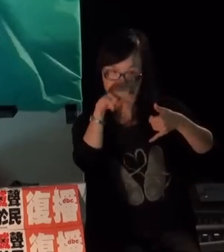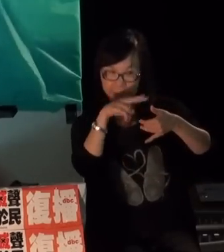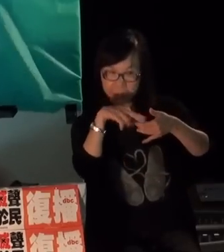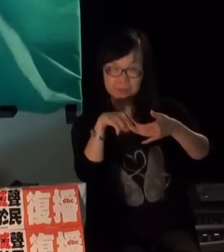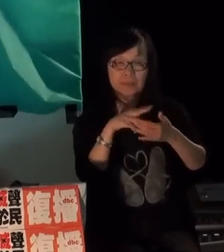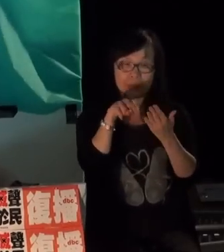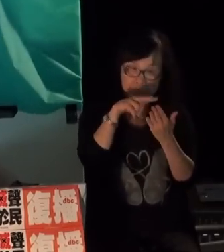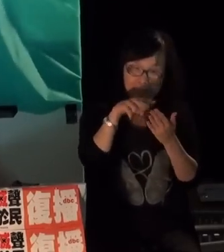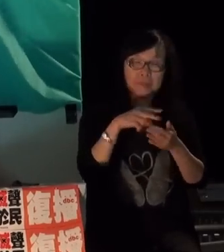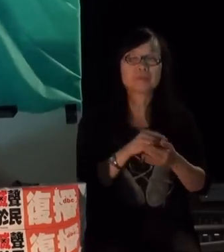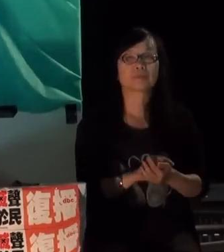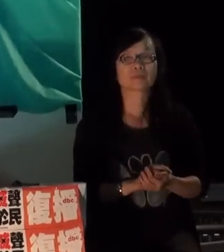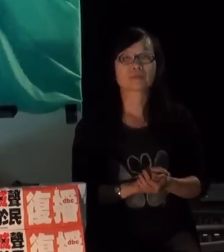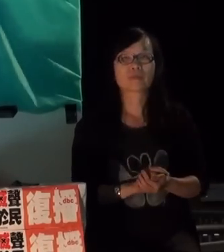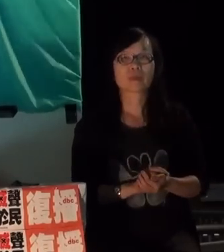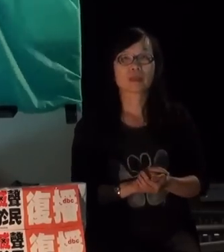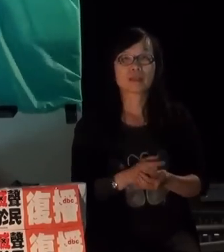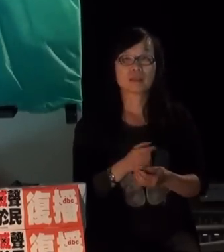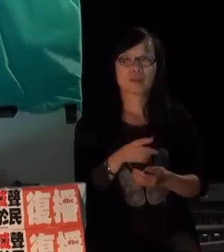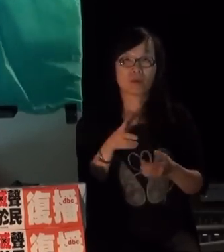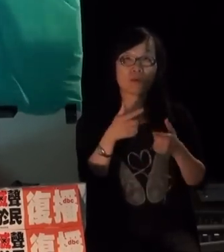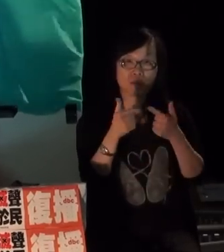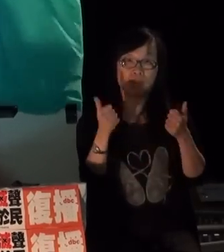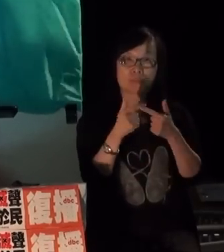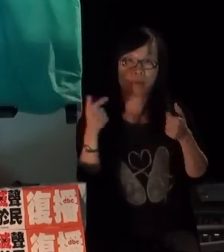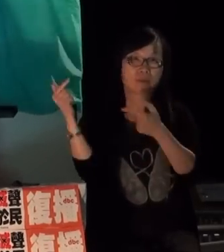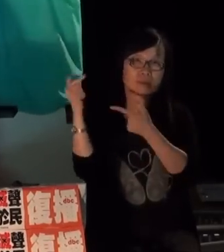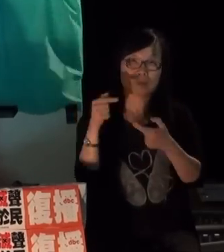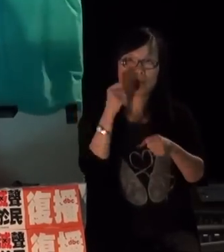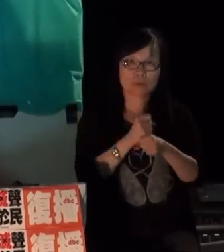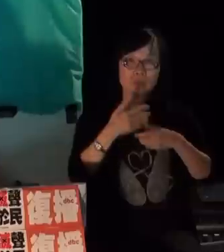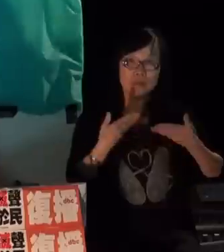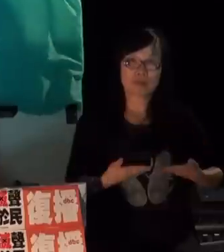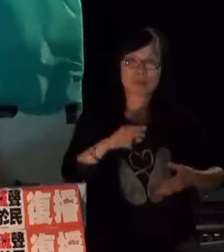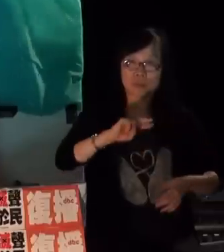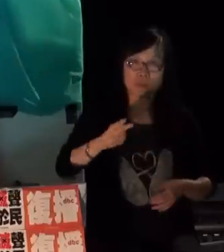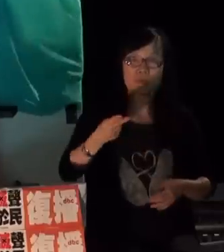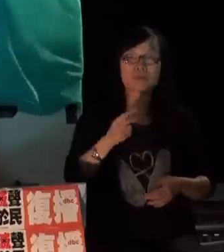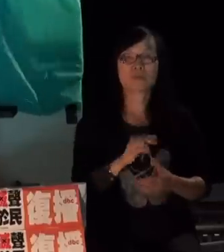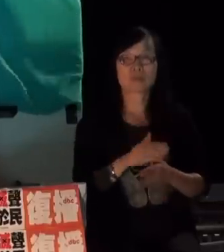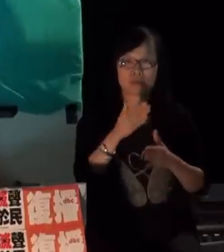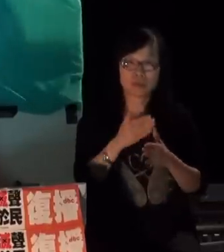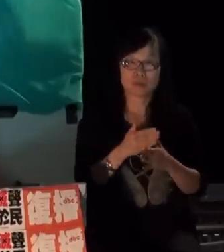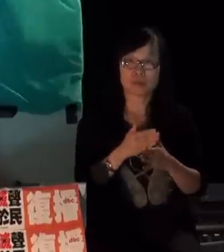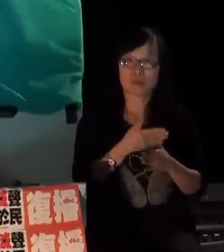事實上都查帳啦。係 啊。 咁如果已經協議咗話繼續做咧，突然間改就係因為